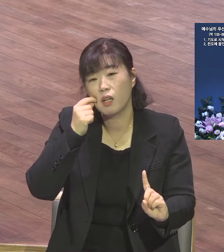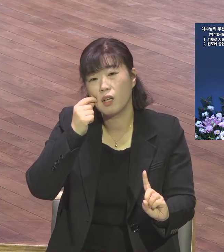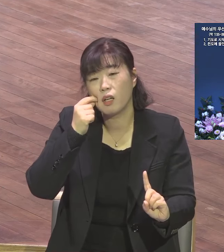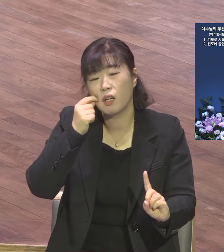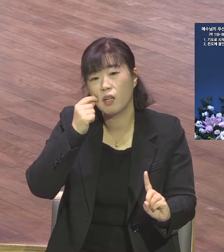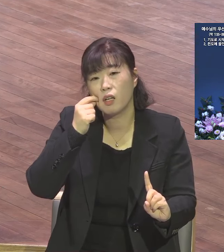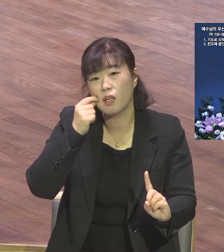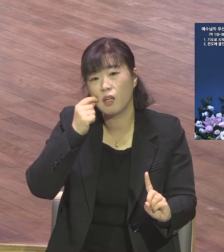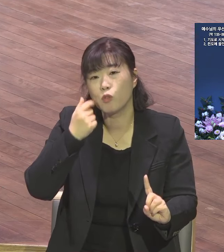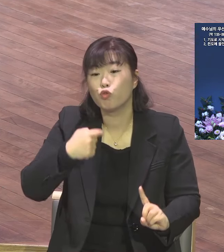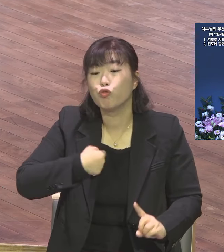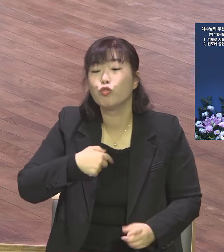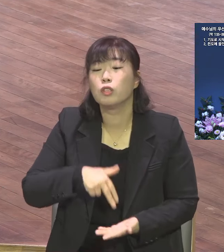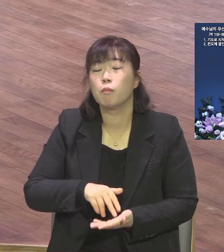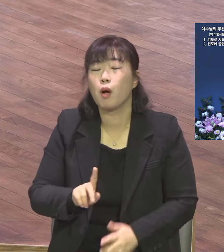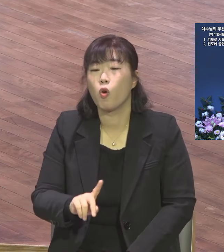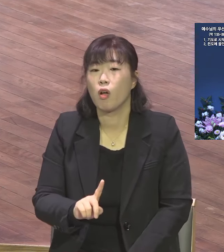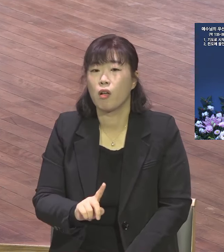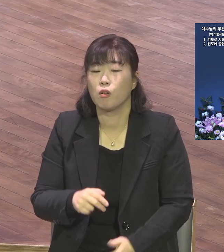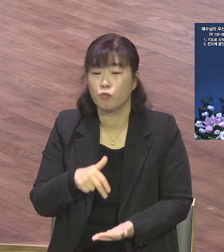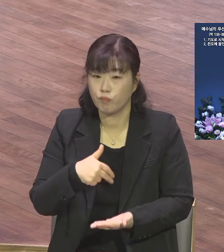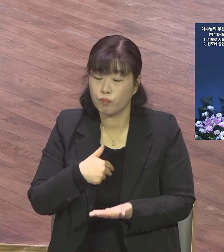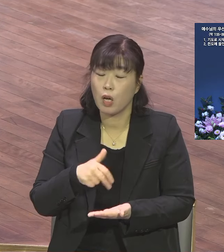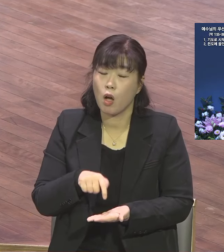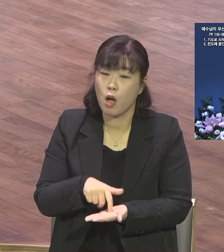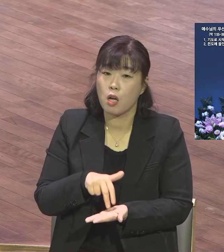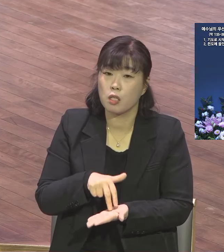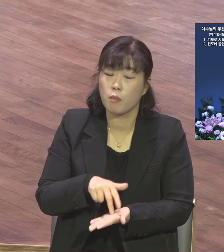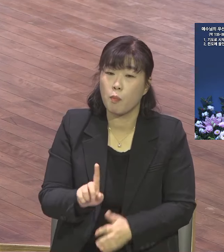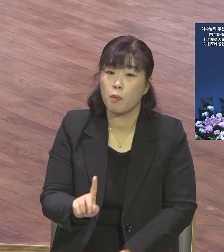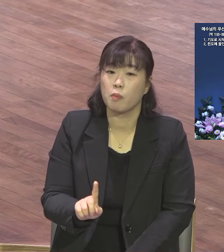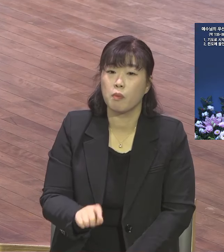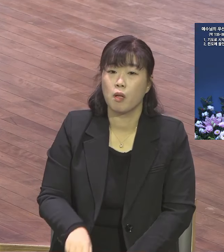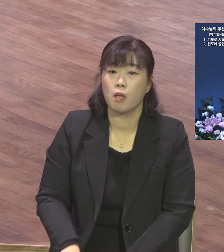자, 우리가 어떻게 하면 돼요? 어떻게 할 말이냐?